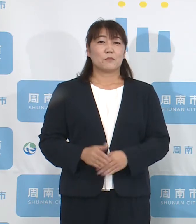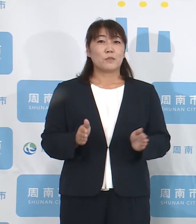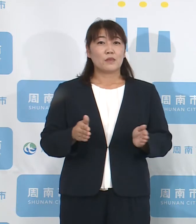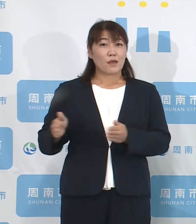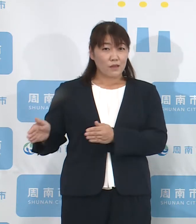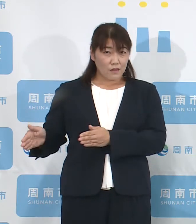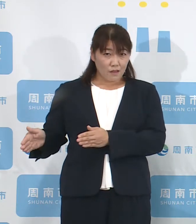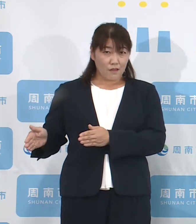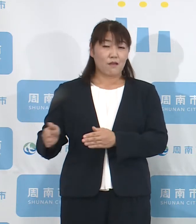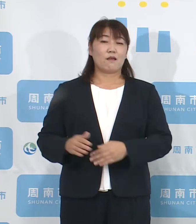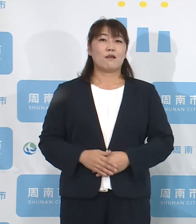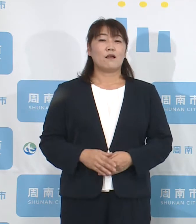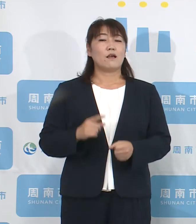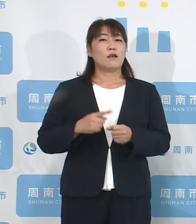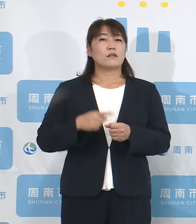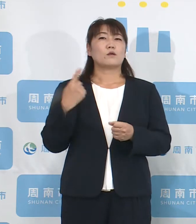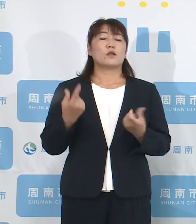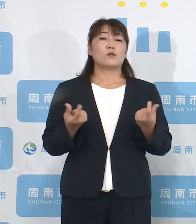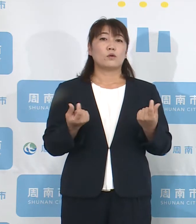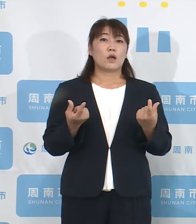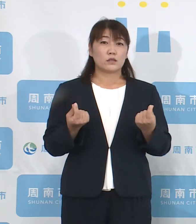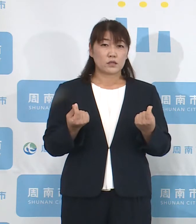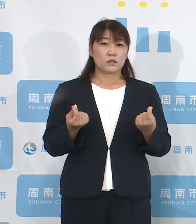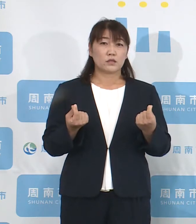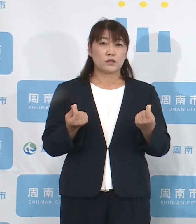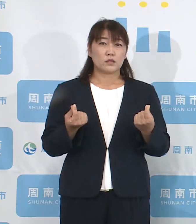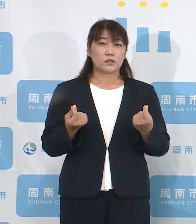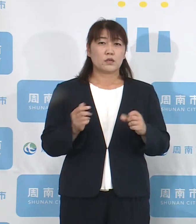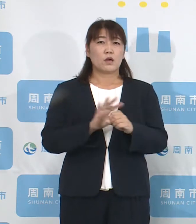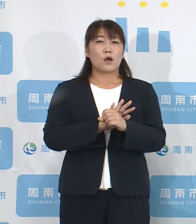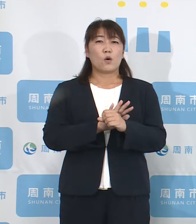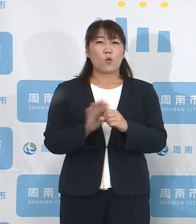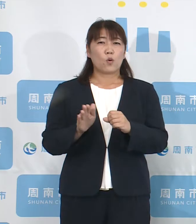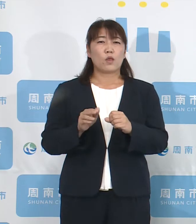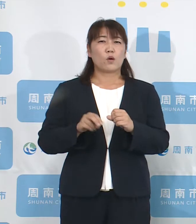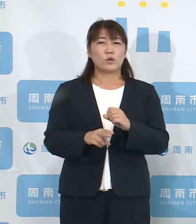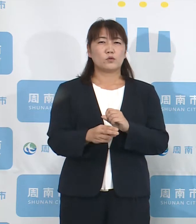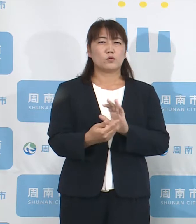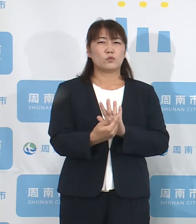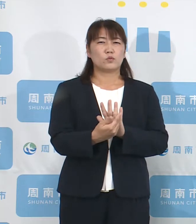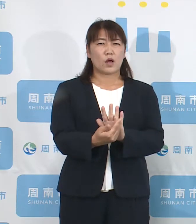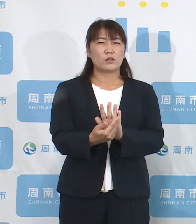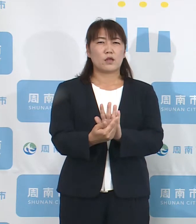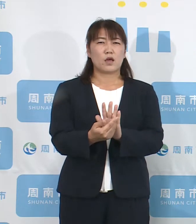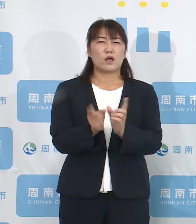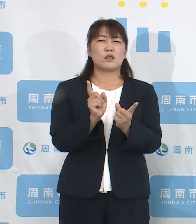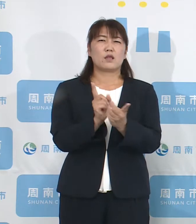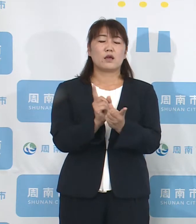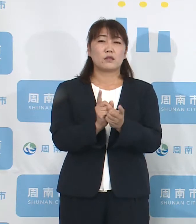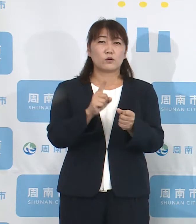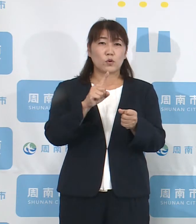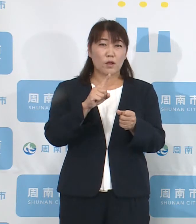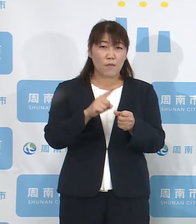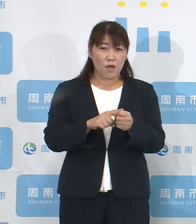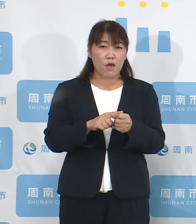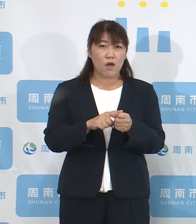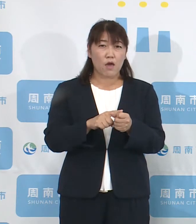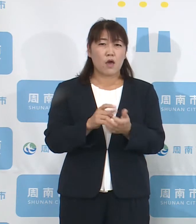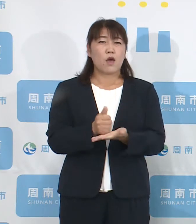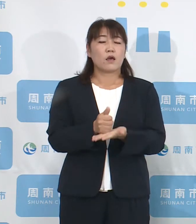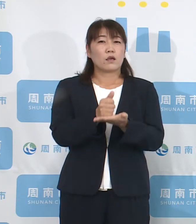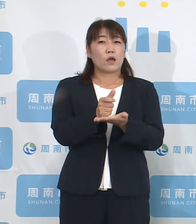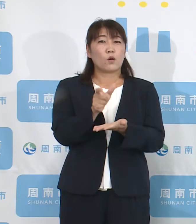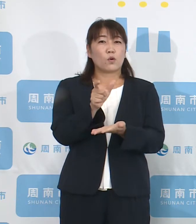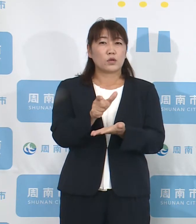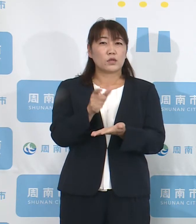さて、昨年と同じく今年も新型コロナウイルス感染症対策のため、敬